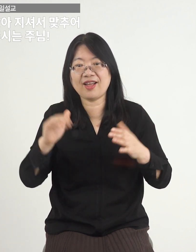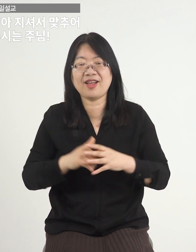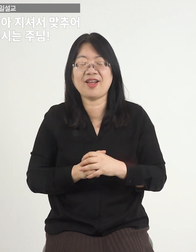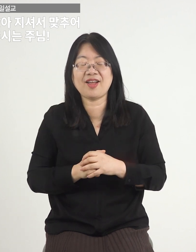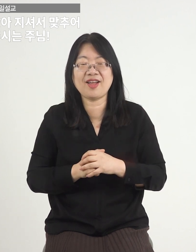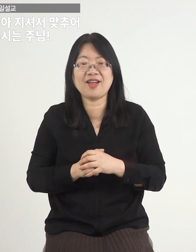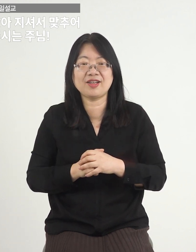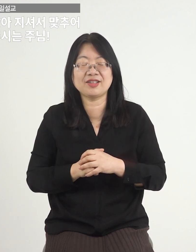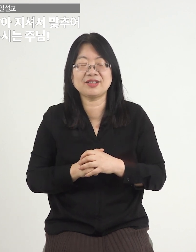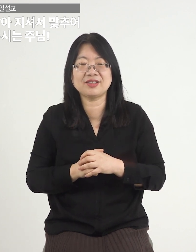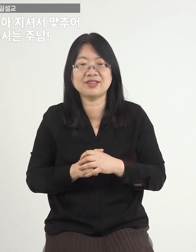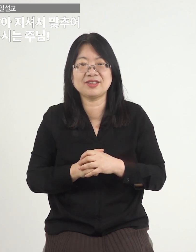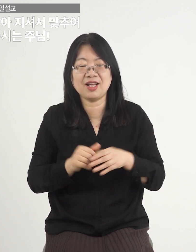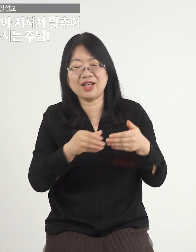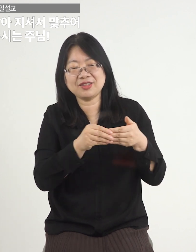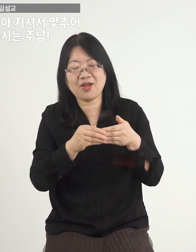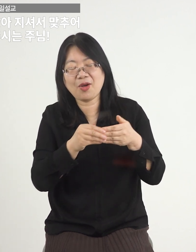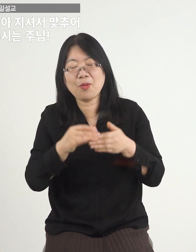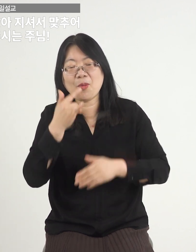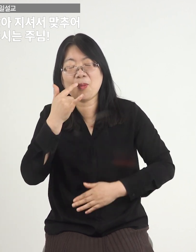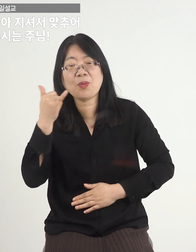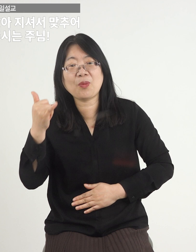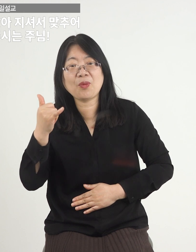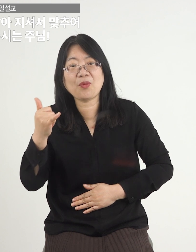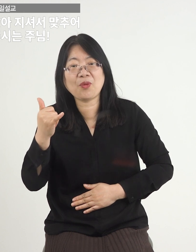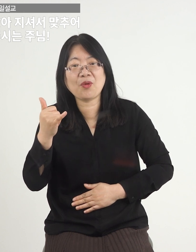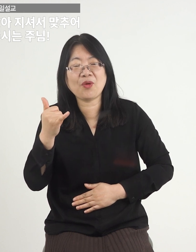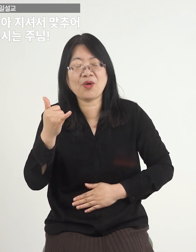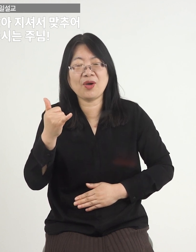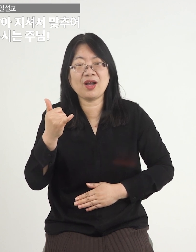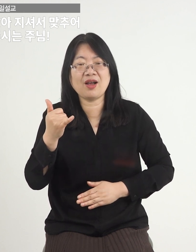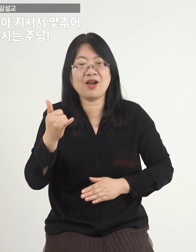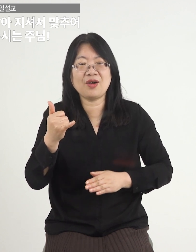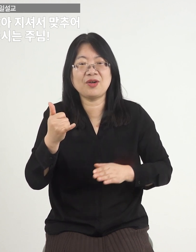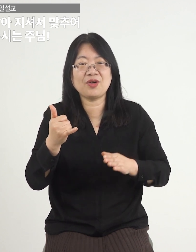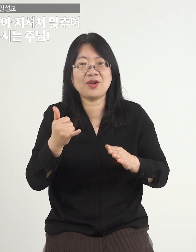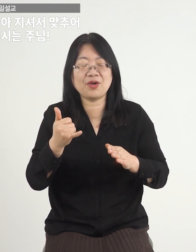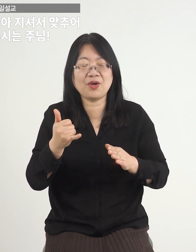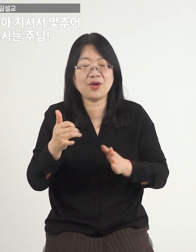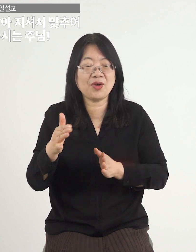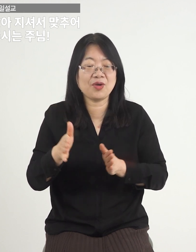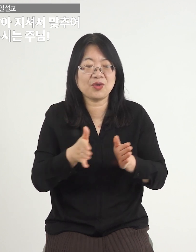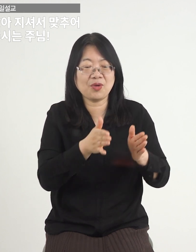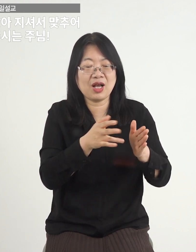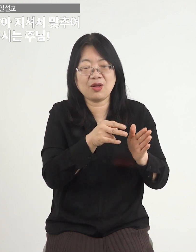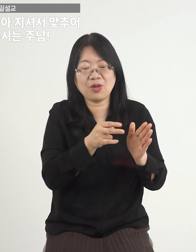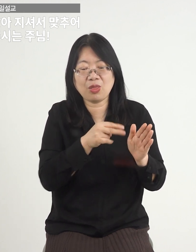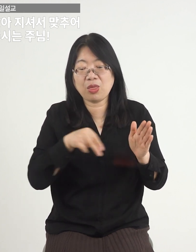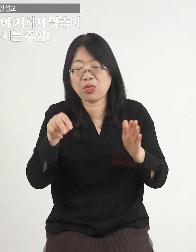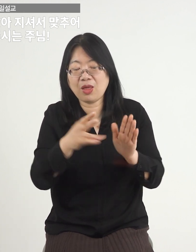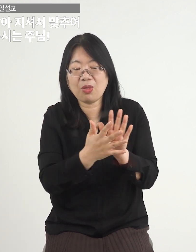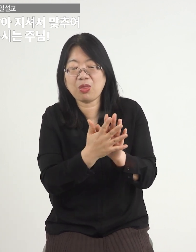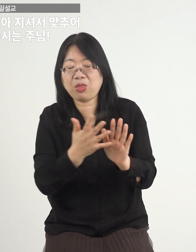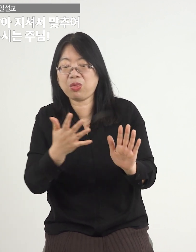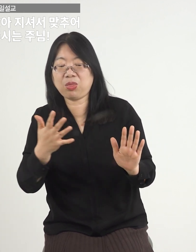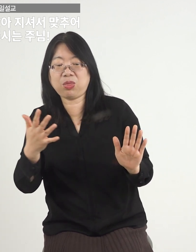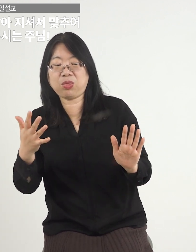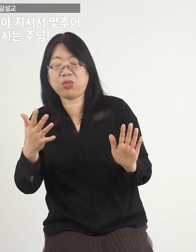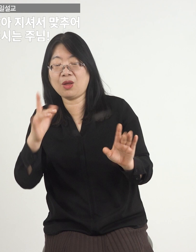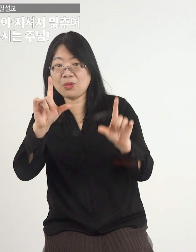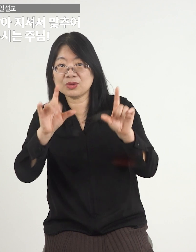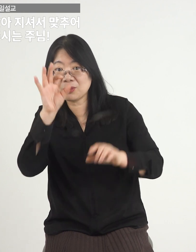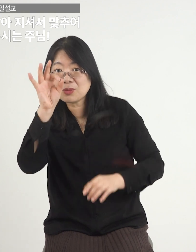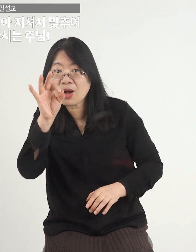이제 같이 데리고 가려고 부모님들 쭉 골목 돌아서까지 줄 서 있는 풍경